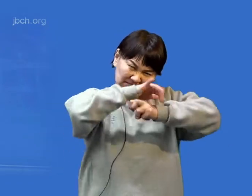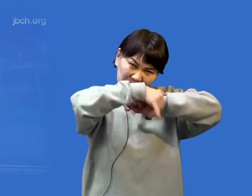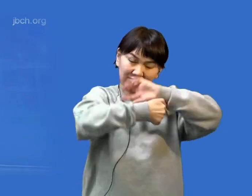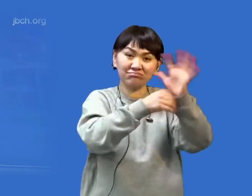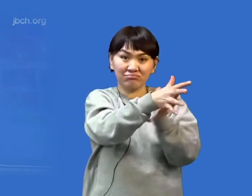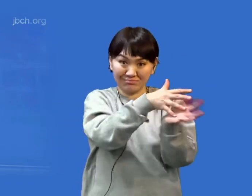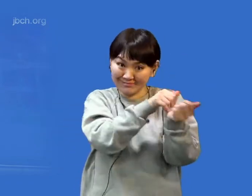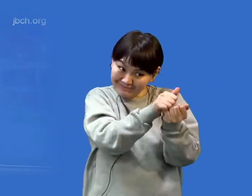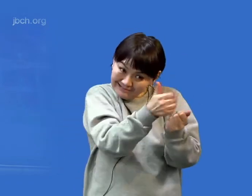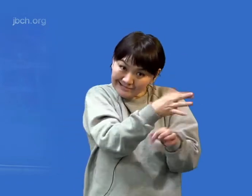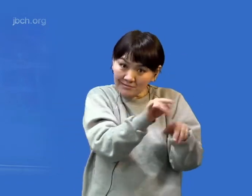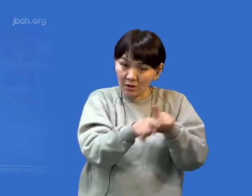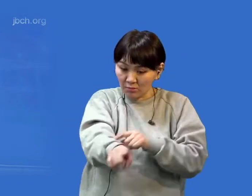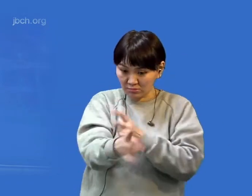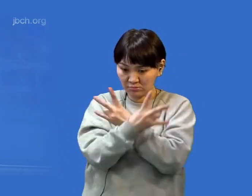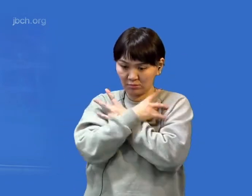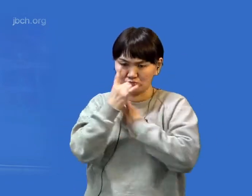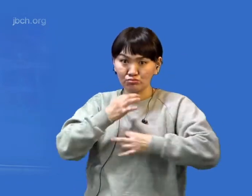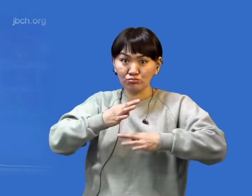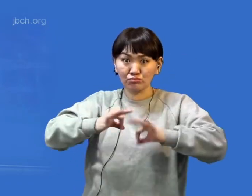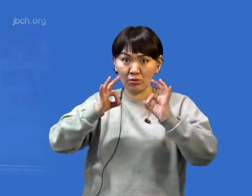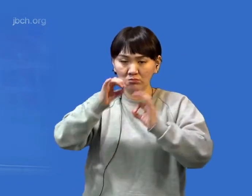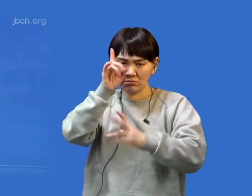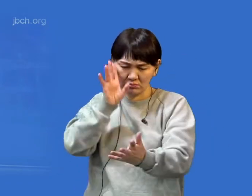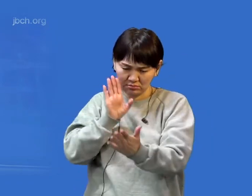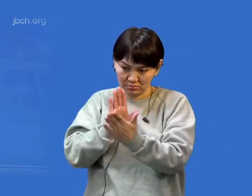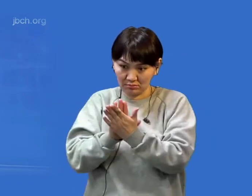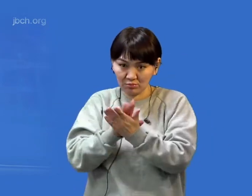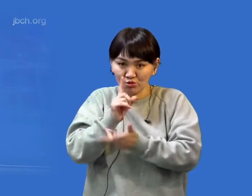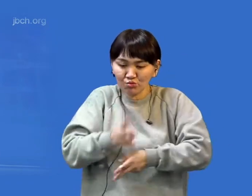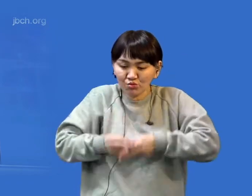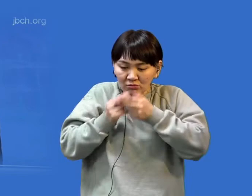Тийм учраас тэндээс бурхан аварсан биз дээ.